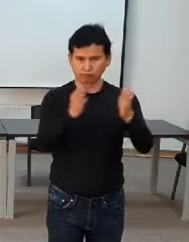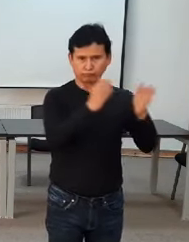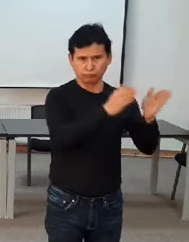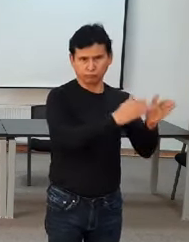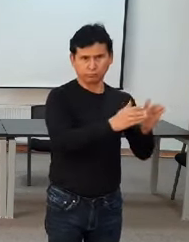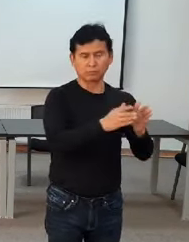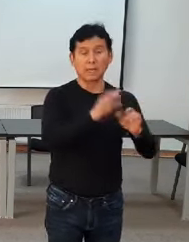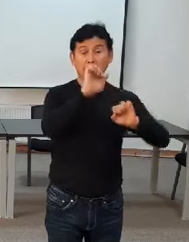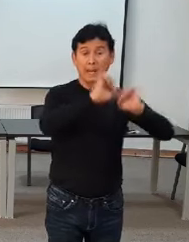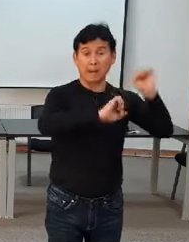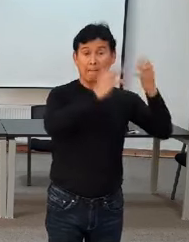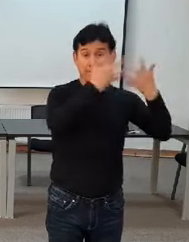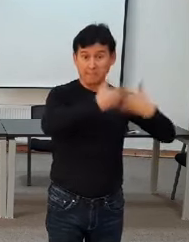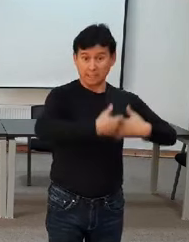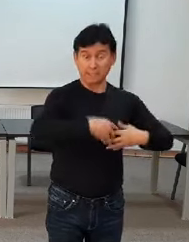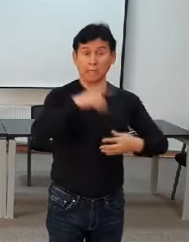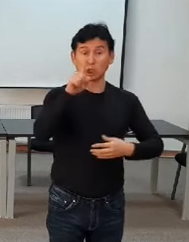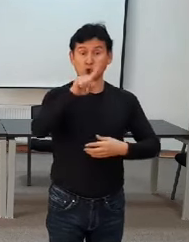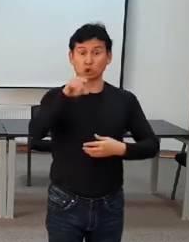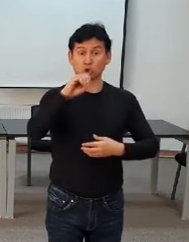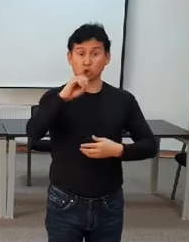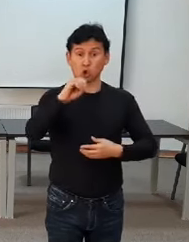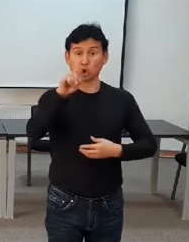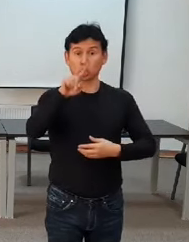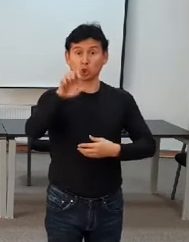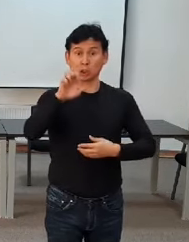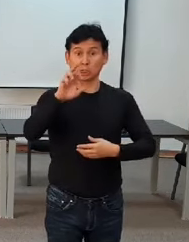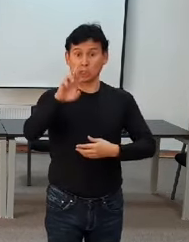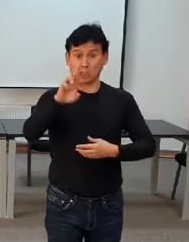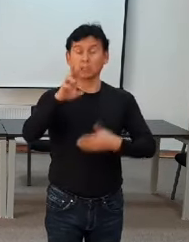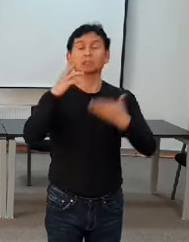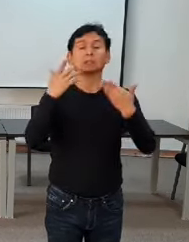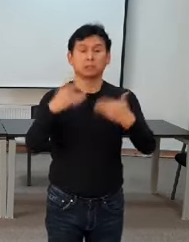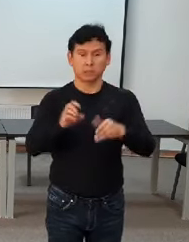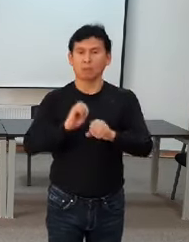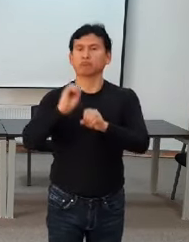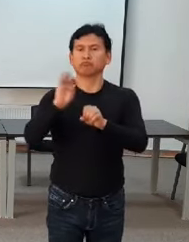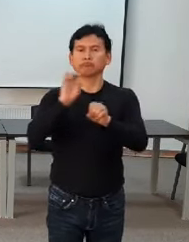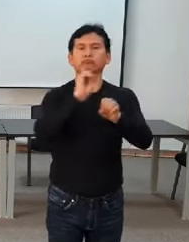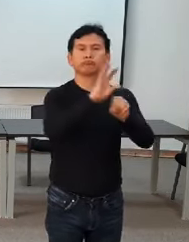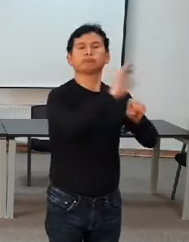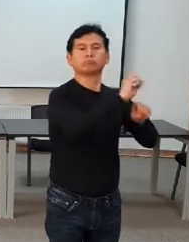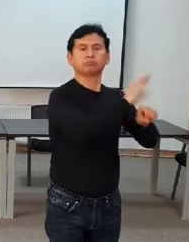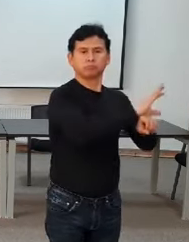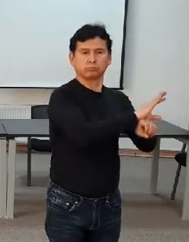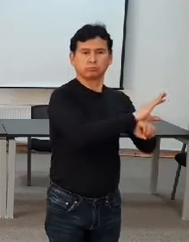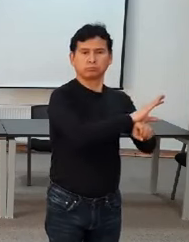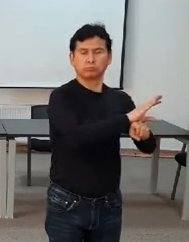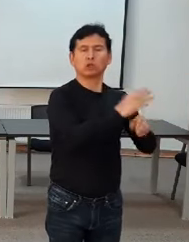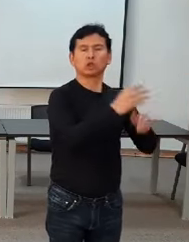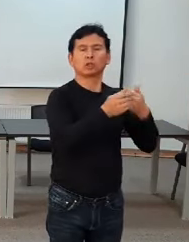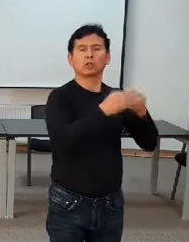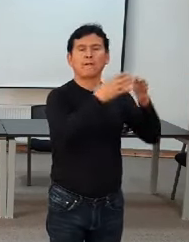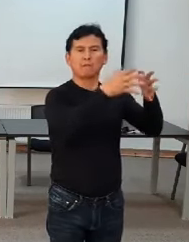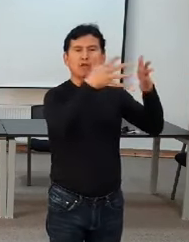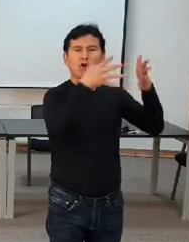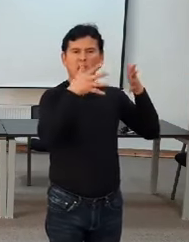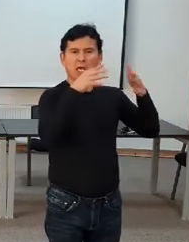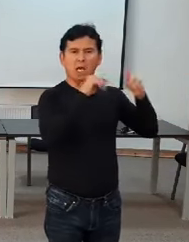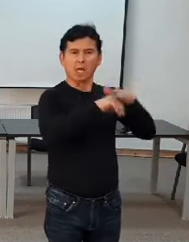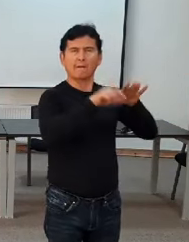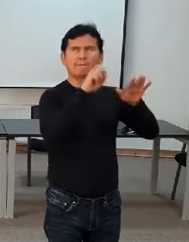empresa concesionaria regional, que es Socer, comenzó a entregar los alimentos a las bodegas entre el 20 y